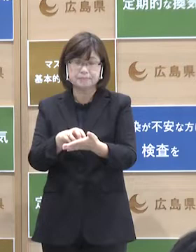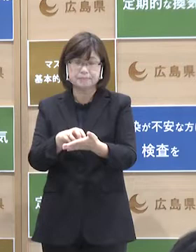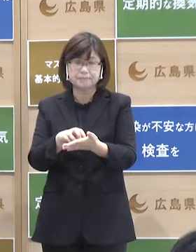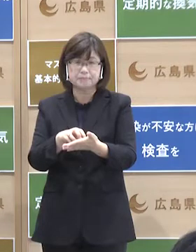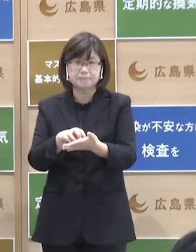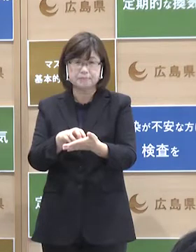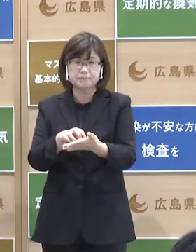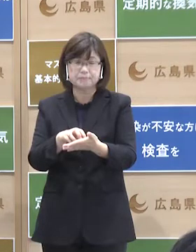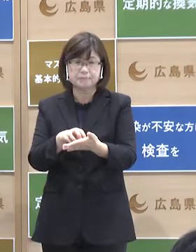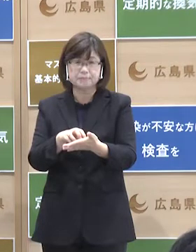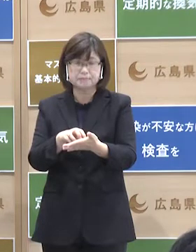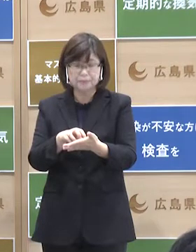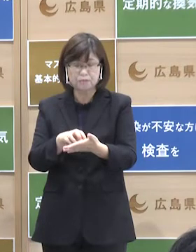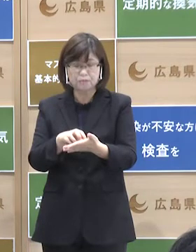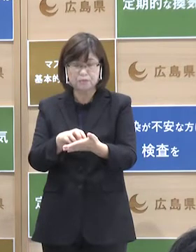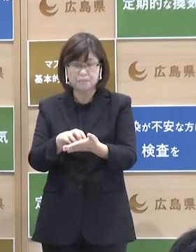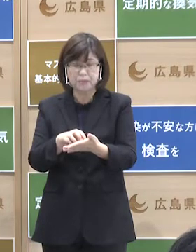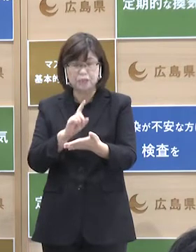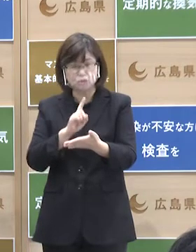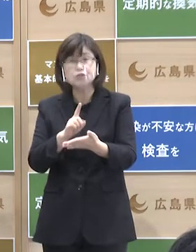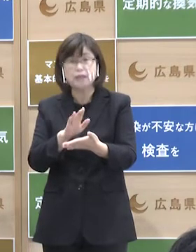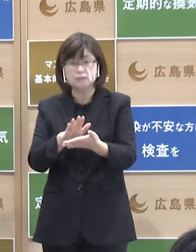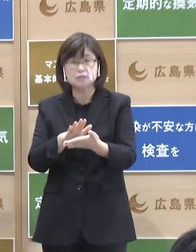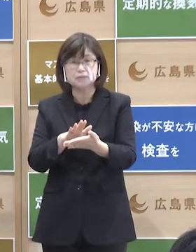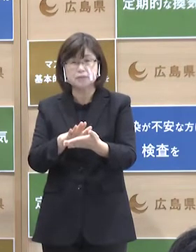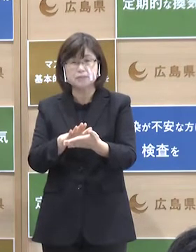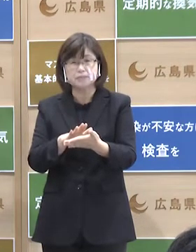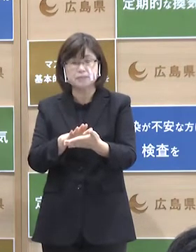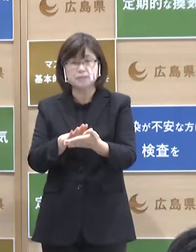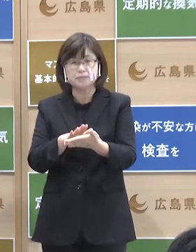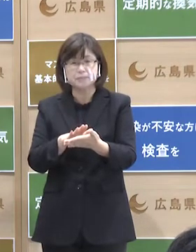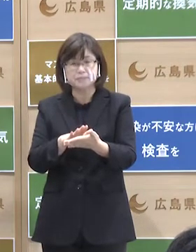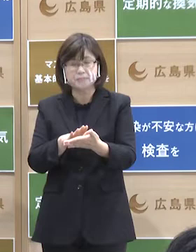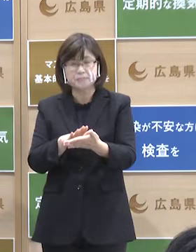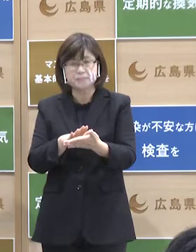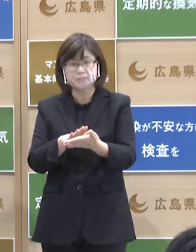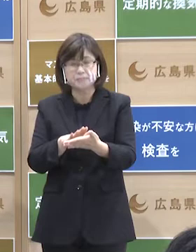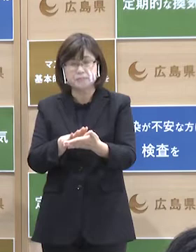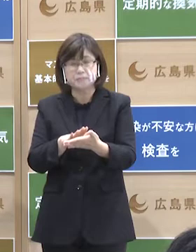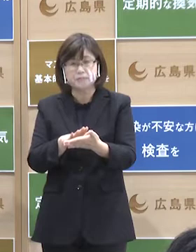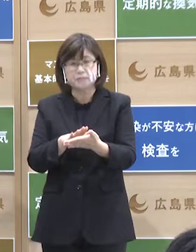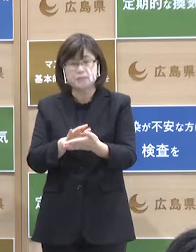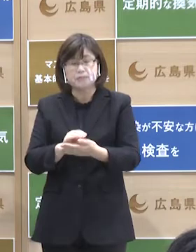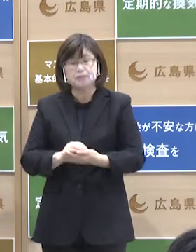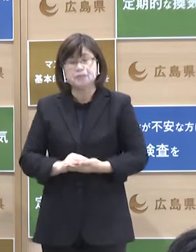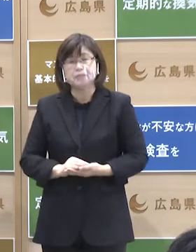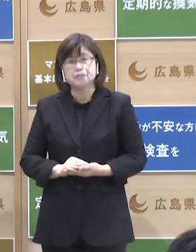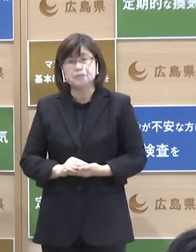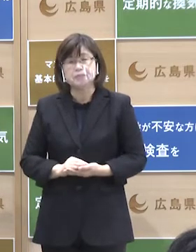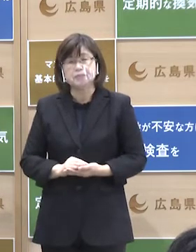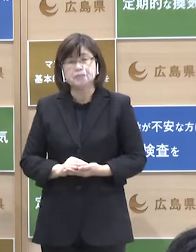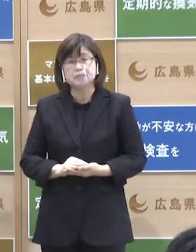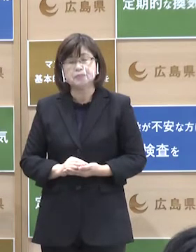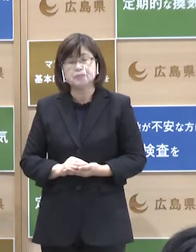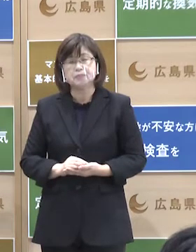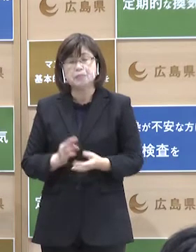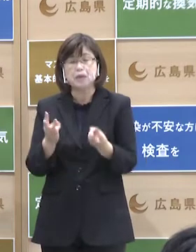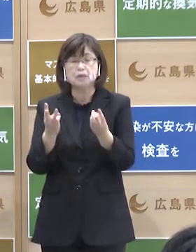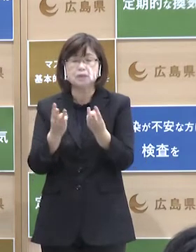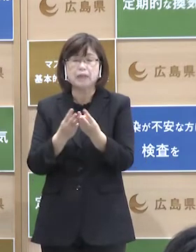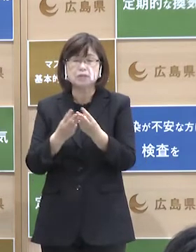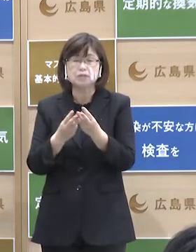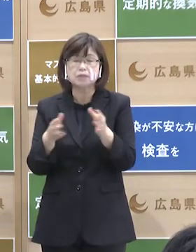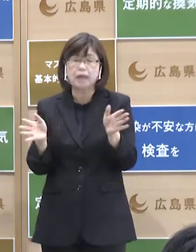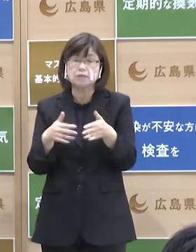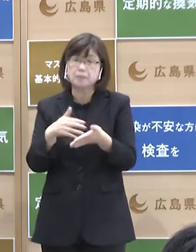そういったこの情報がそういうものであるということが分かるようにですね、運用しています。で、集計についてはですね、